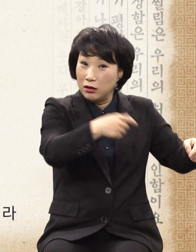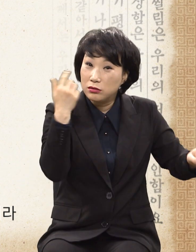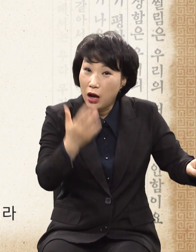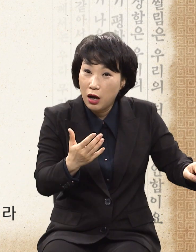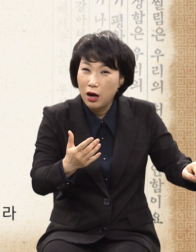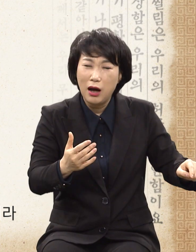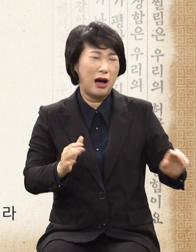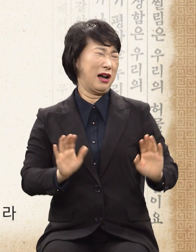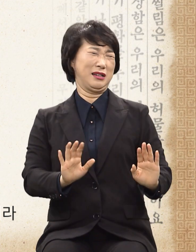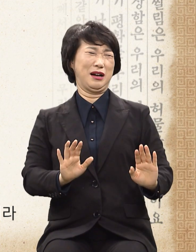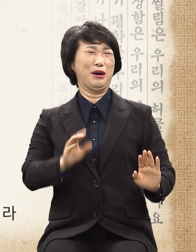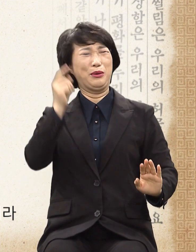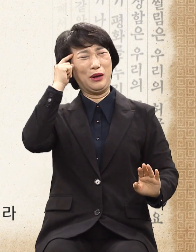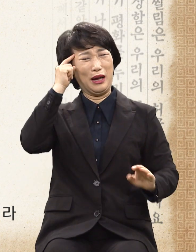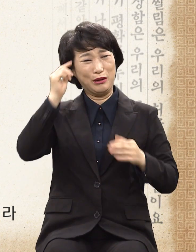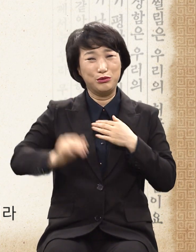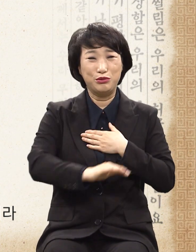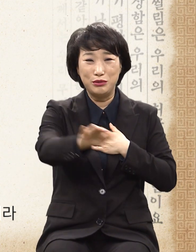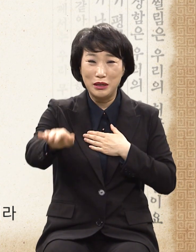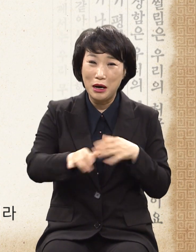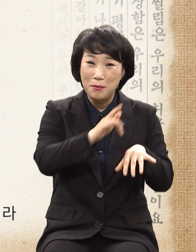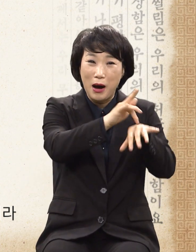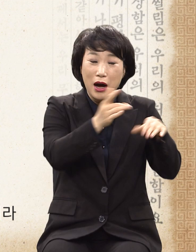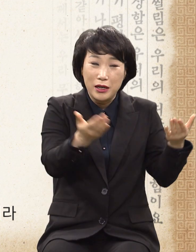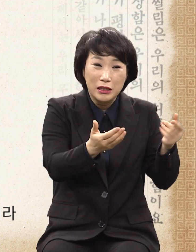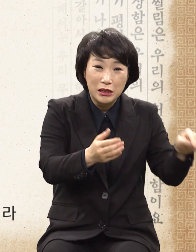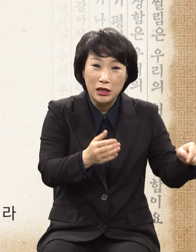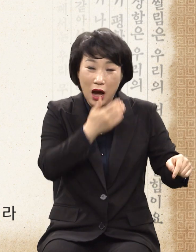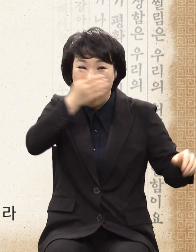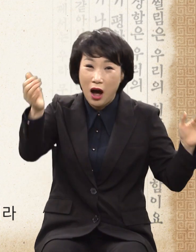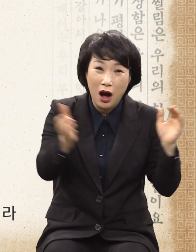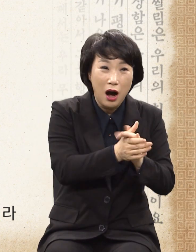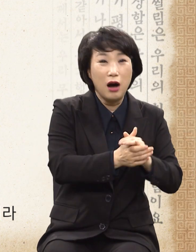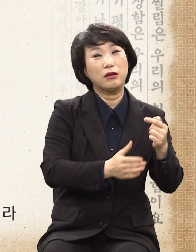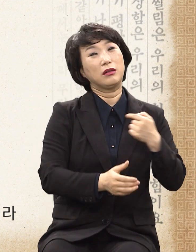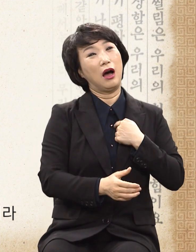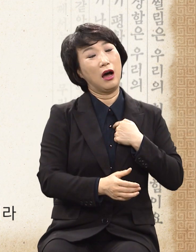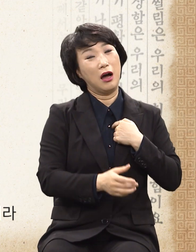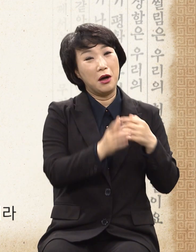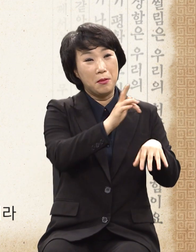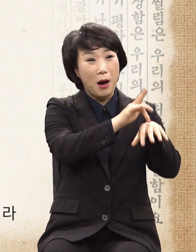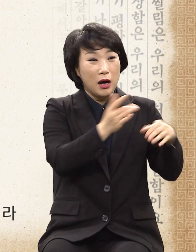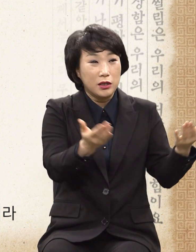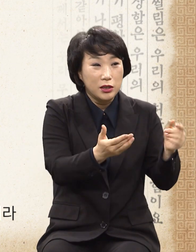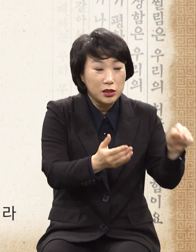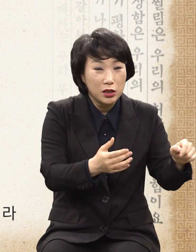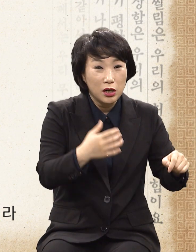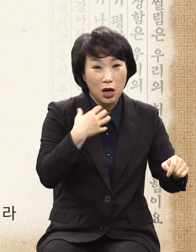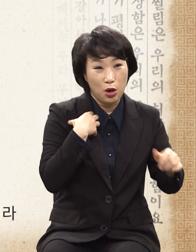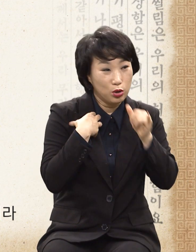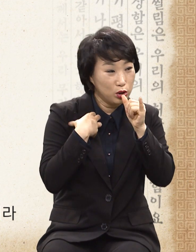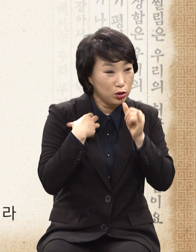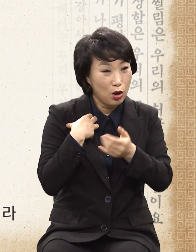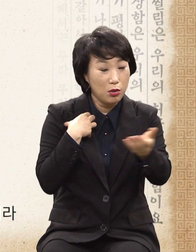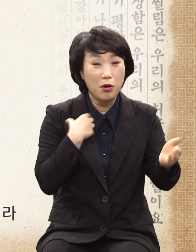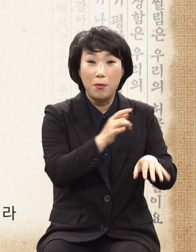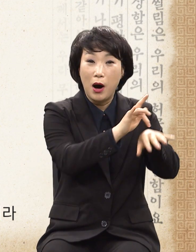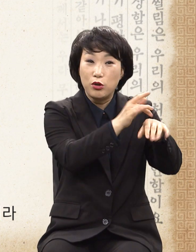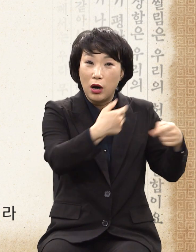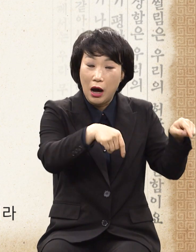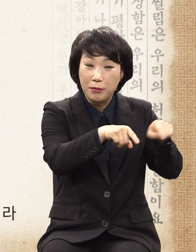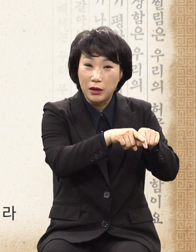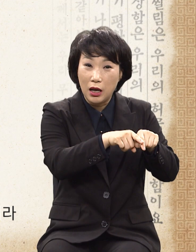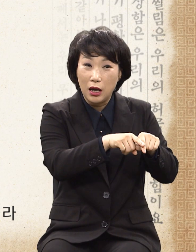되느냐? 어쩌자고 우리는 마귀의 일의 동역자가 되어서 마귀의 일을 하면서 마귀와